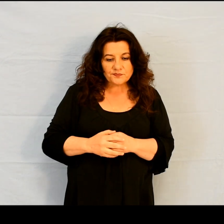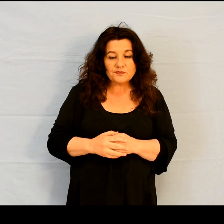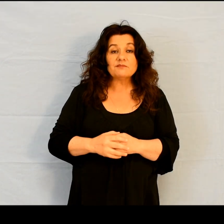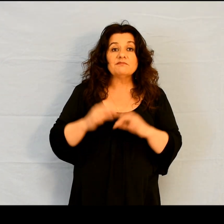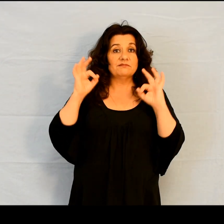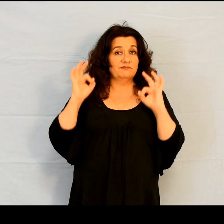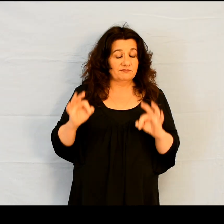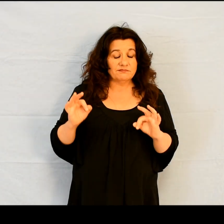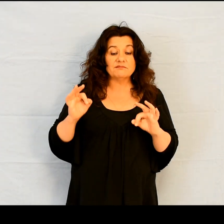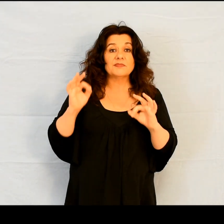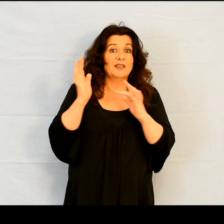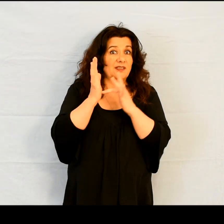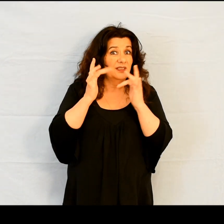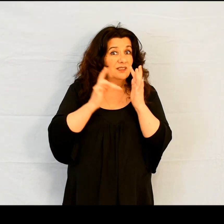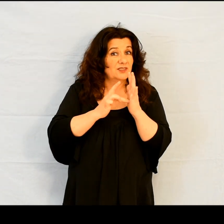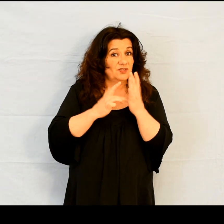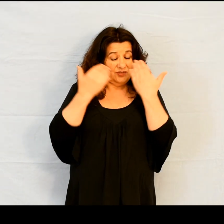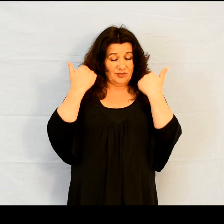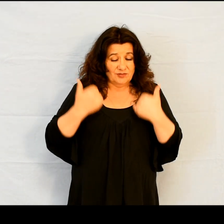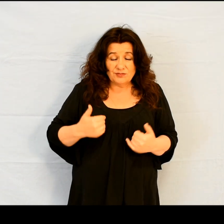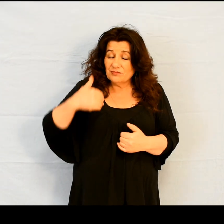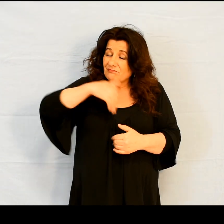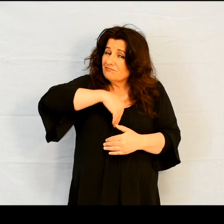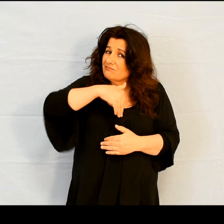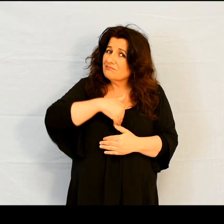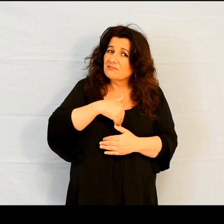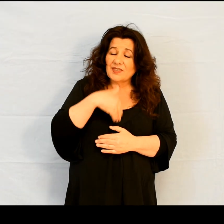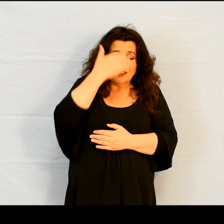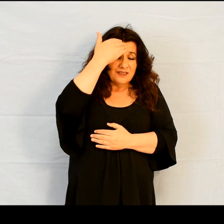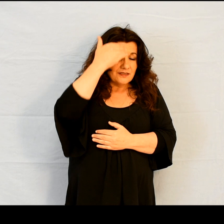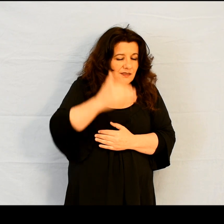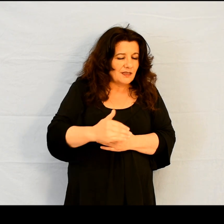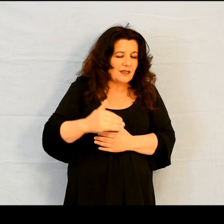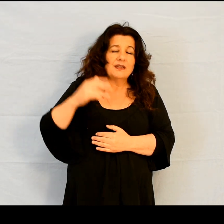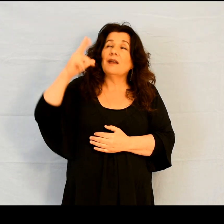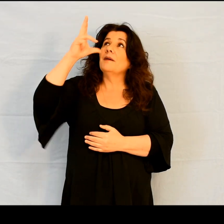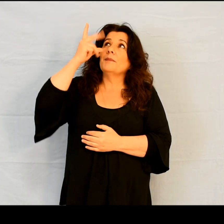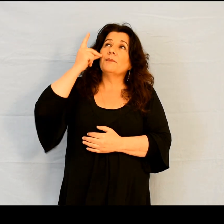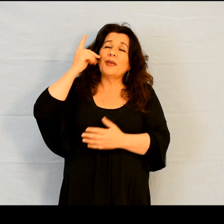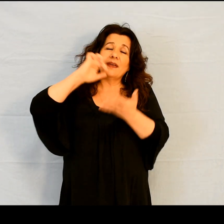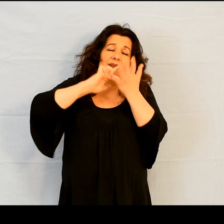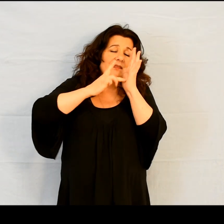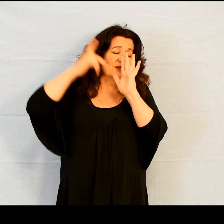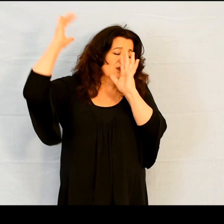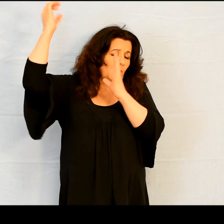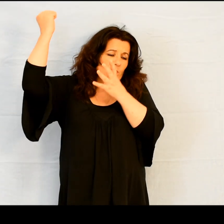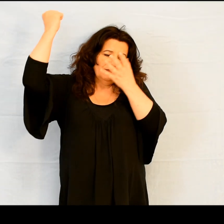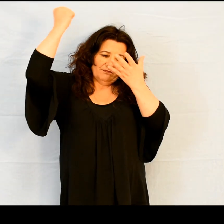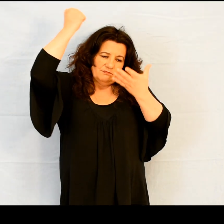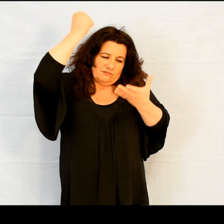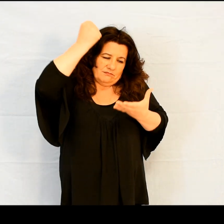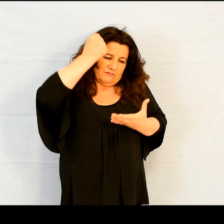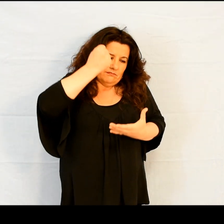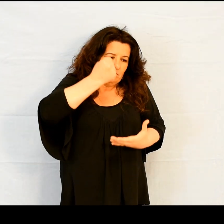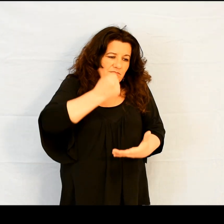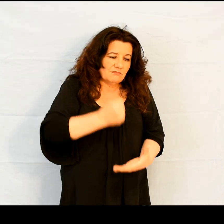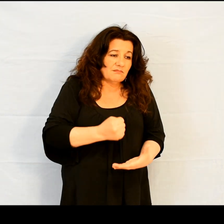Jésus, sachant que le Père a tout remis entre ses mains, qu'il est sorti de